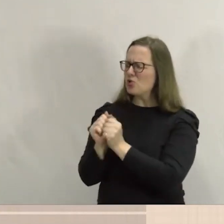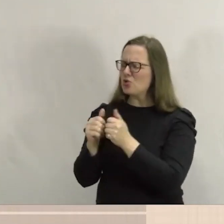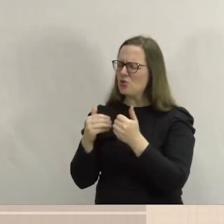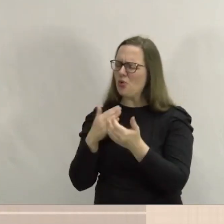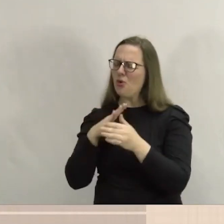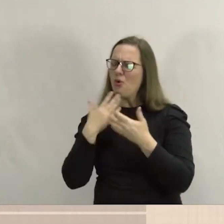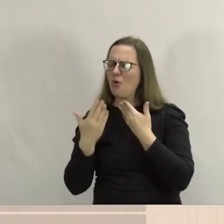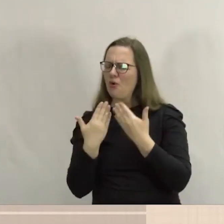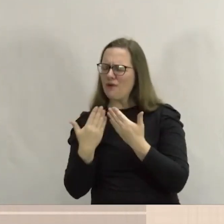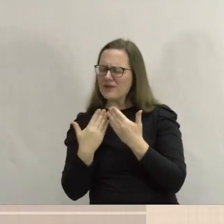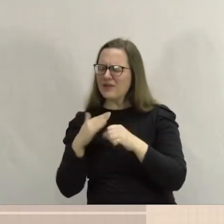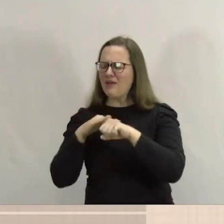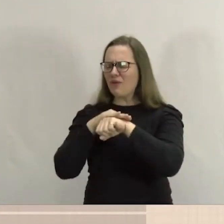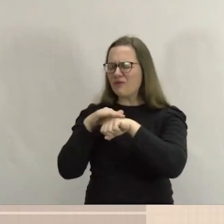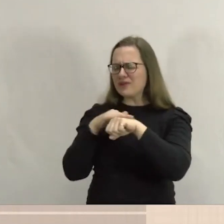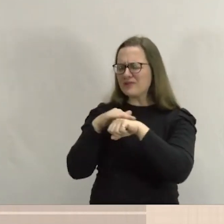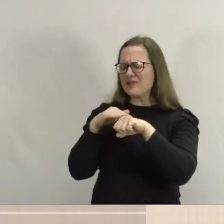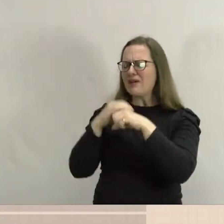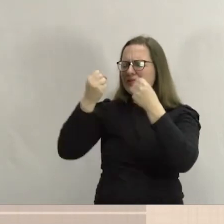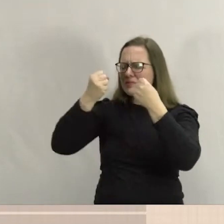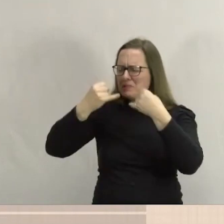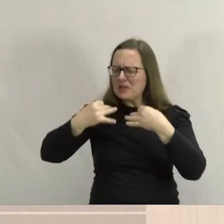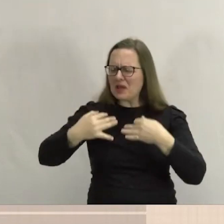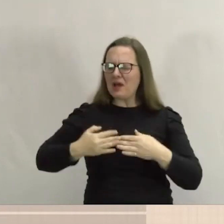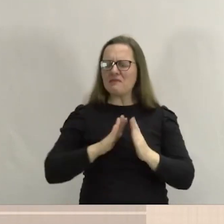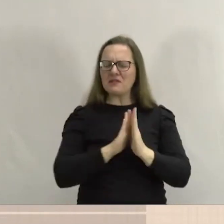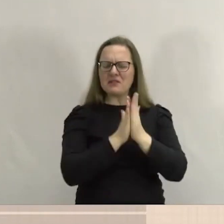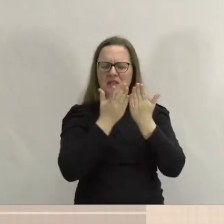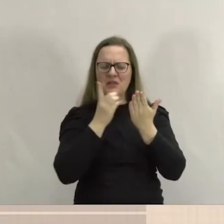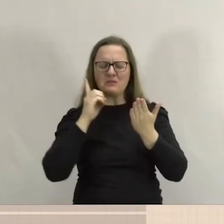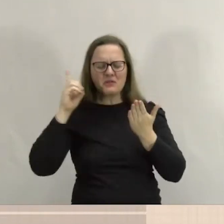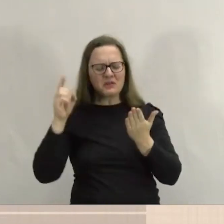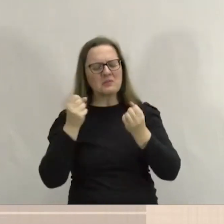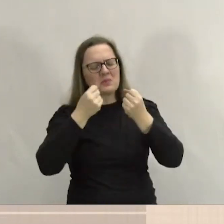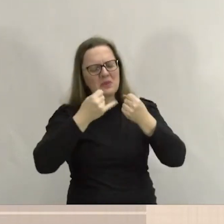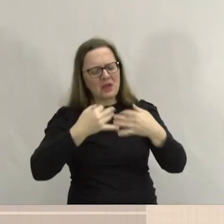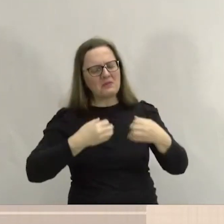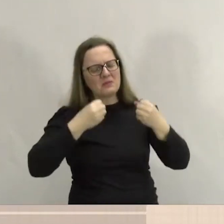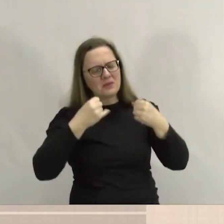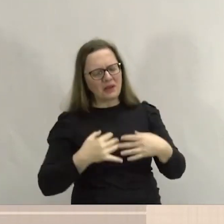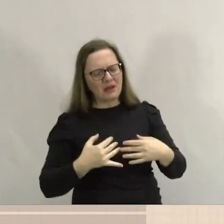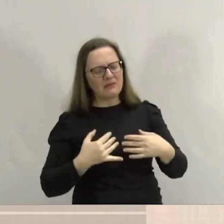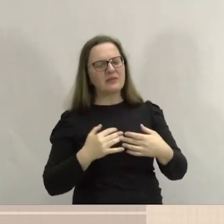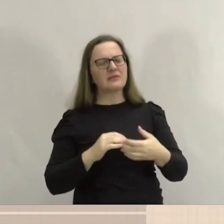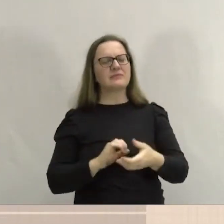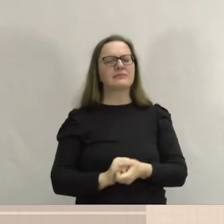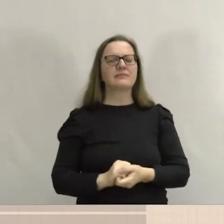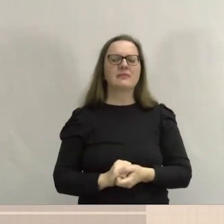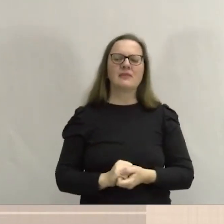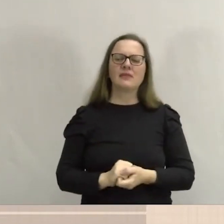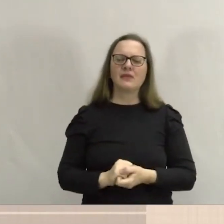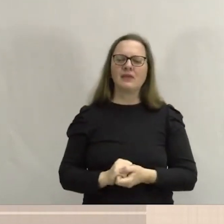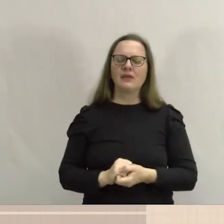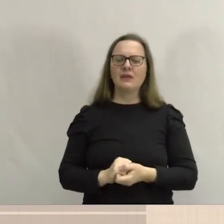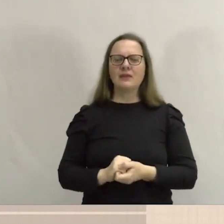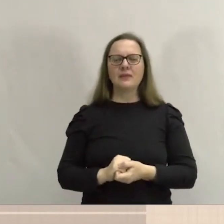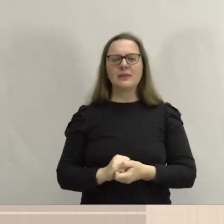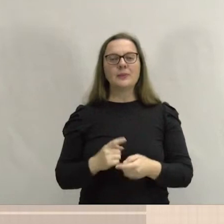falava, quando nos expunha as Escrituras? Irmãos, as Escrituras são a palavra de